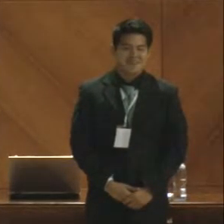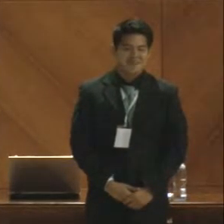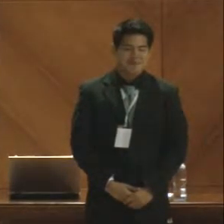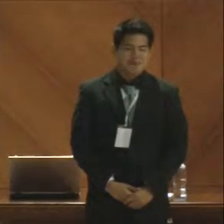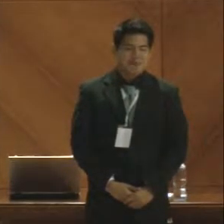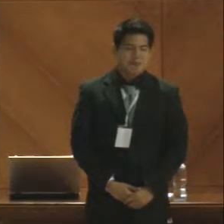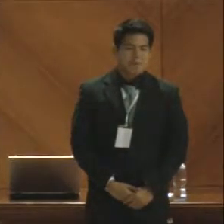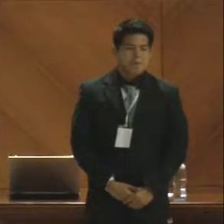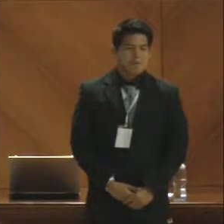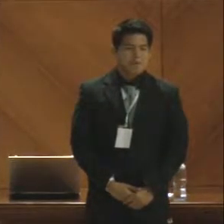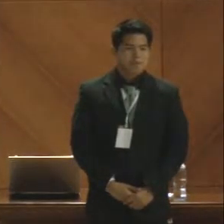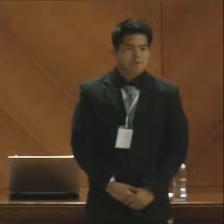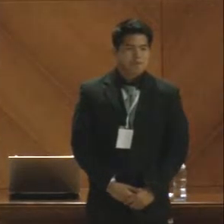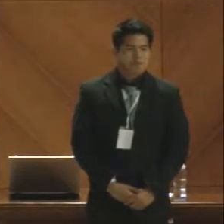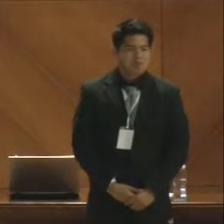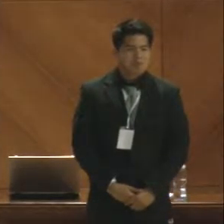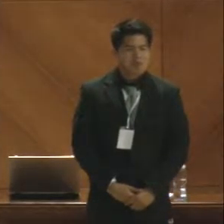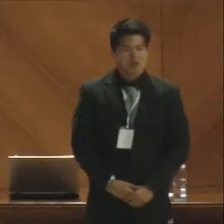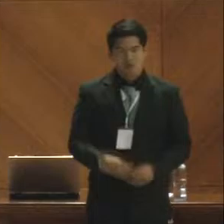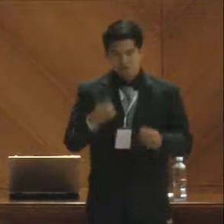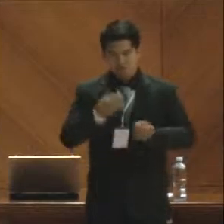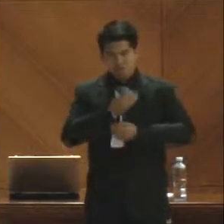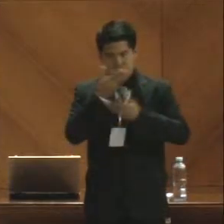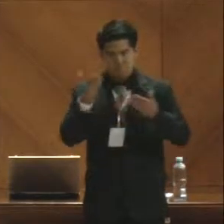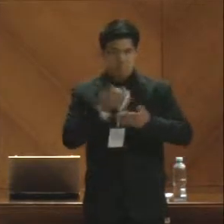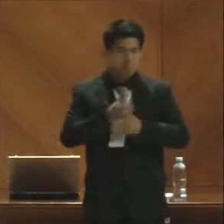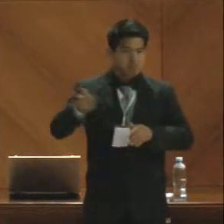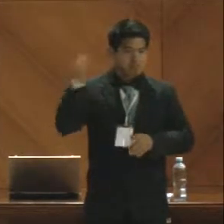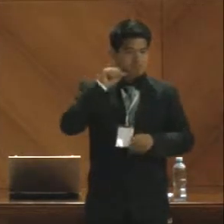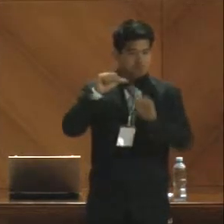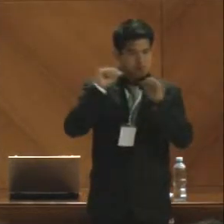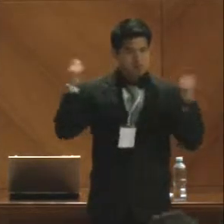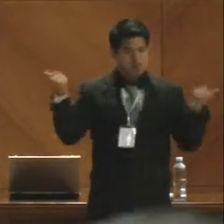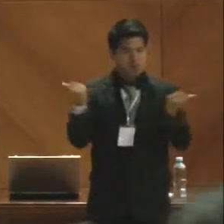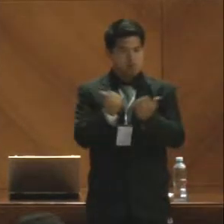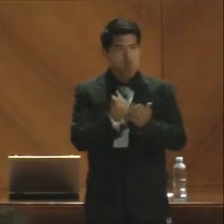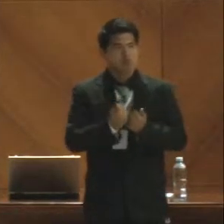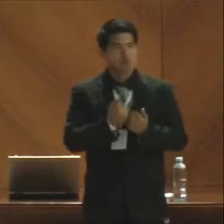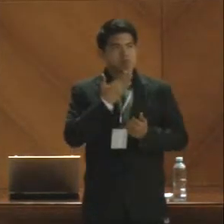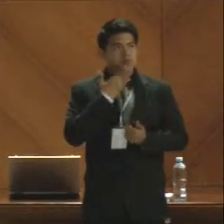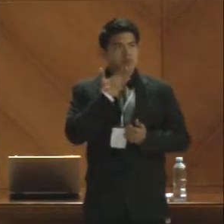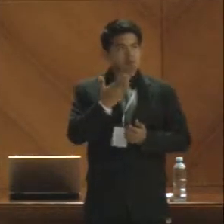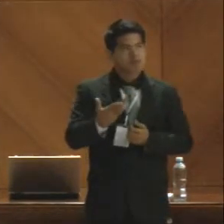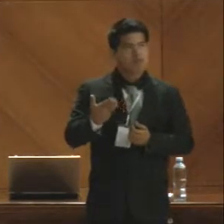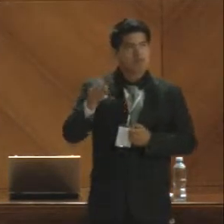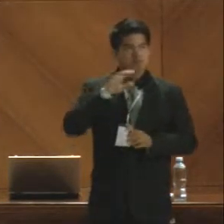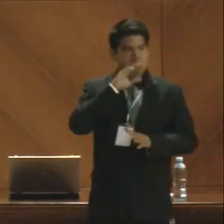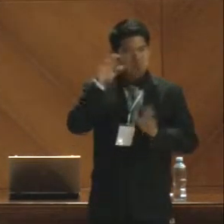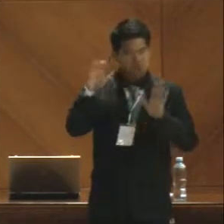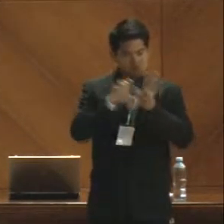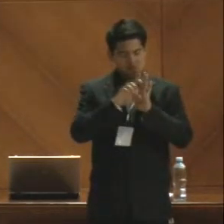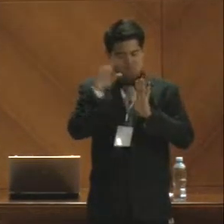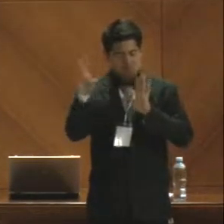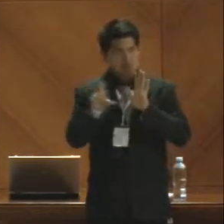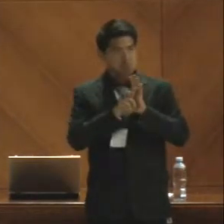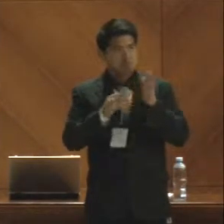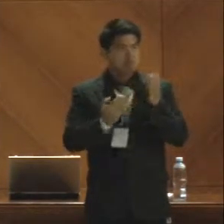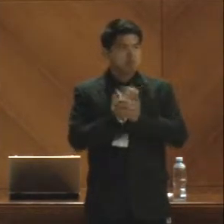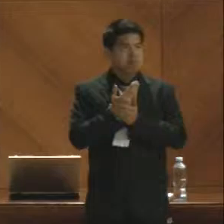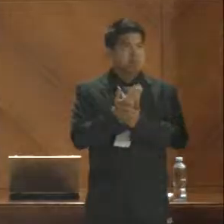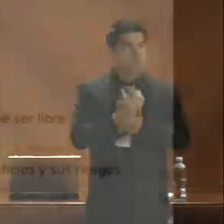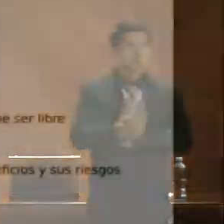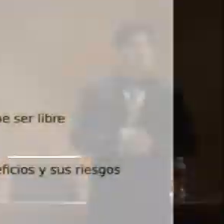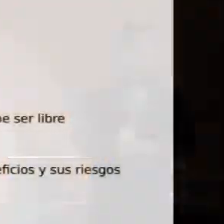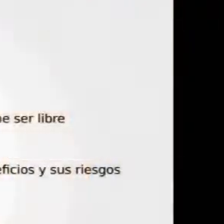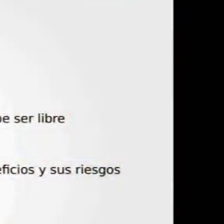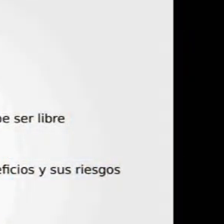Bueno, y les comento, la semana pasada entró en la Asamblea Nacional en debate el Código Ingenios. El Código Ingenios busca ser un reemplazo de la actual Ley de Propiedad